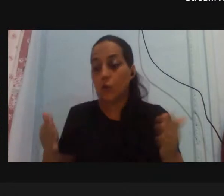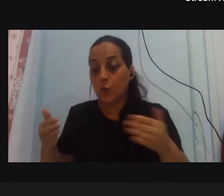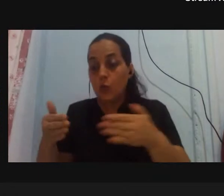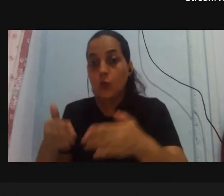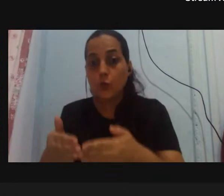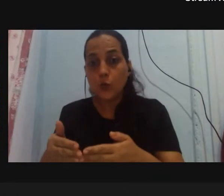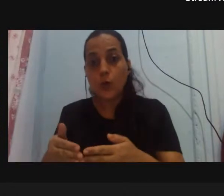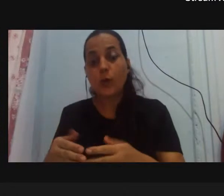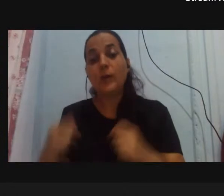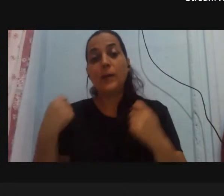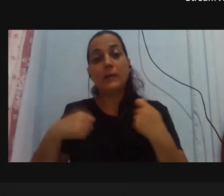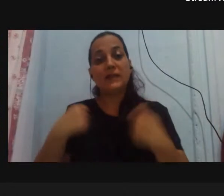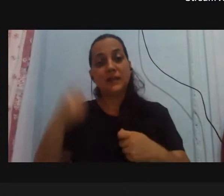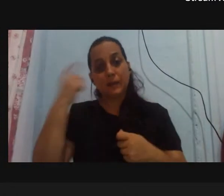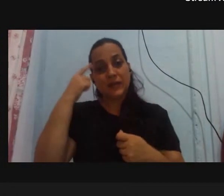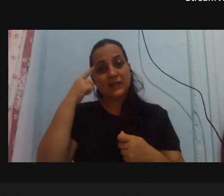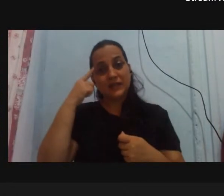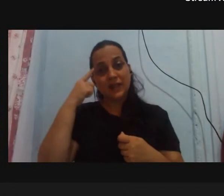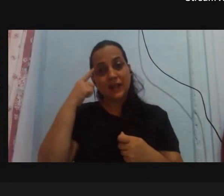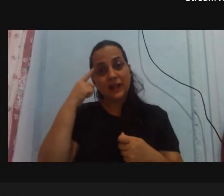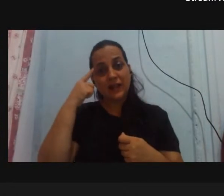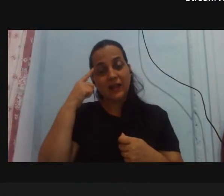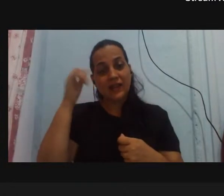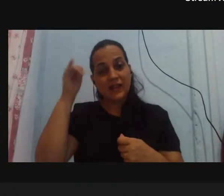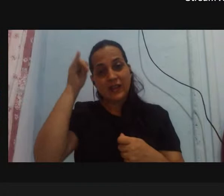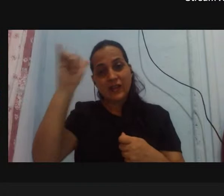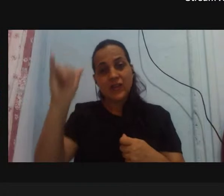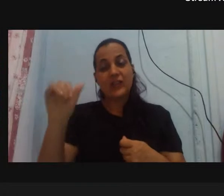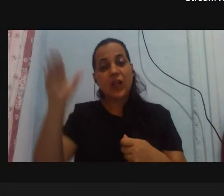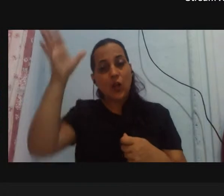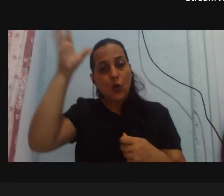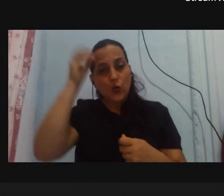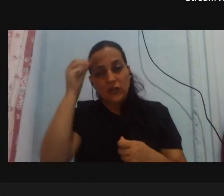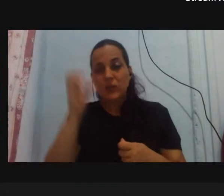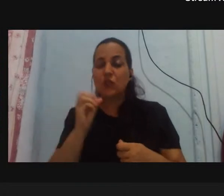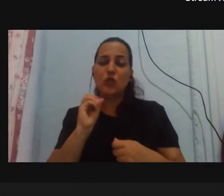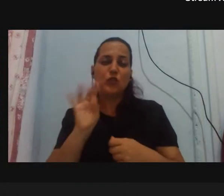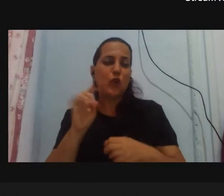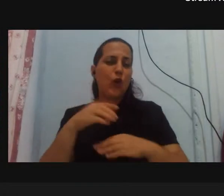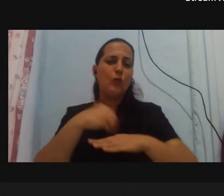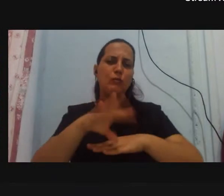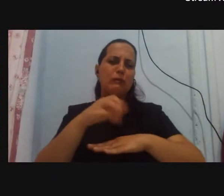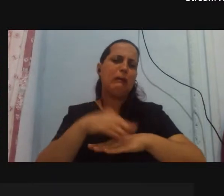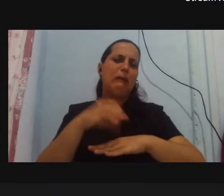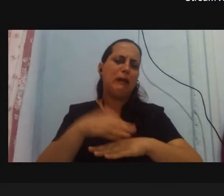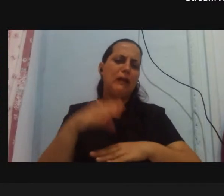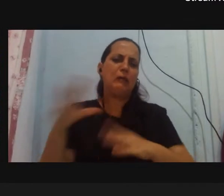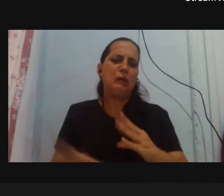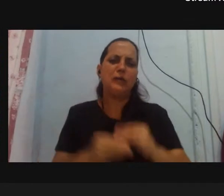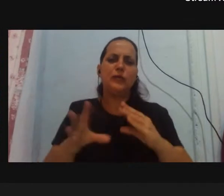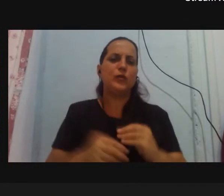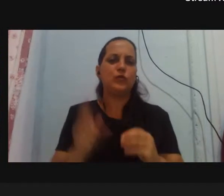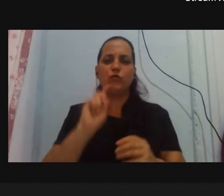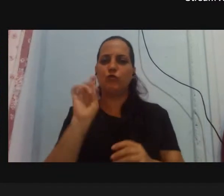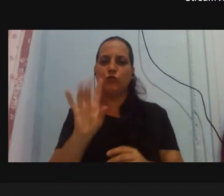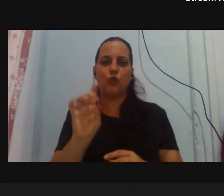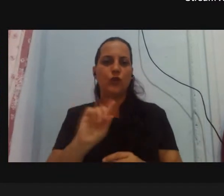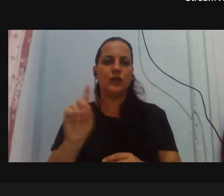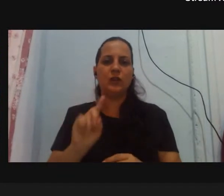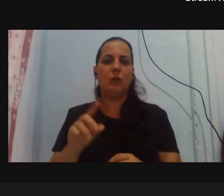o conhecimento exclusivamente enciclopédico, assentando-se no pensamento